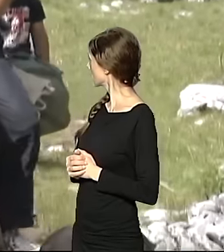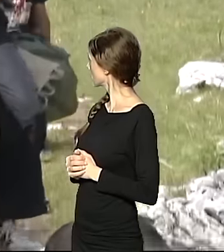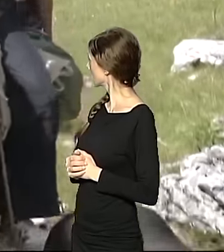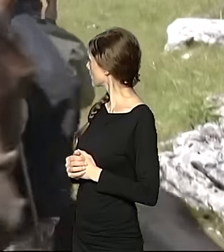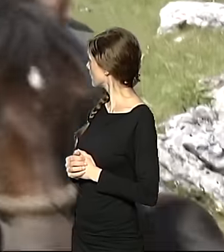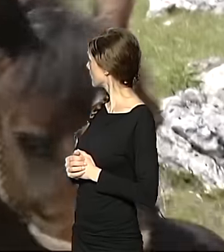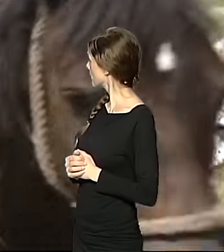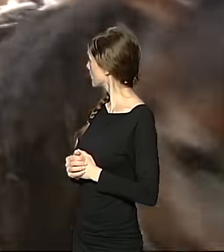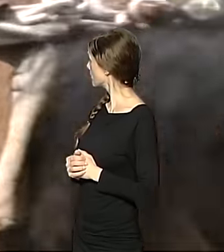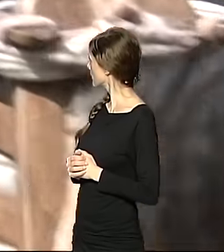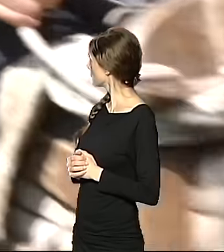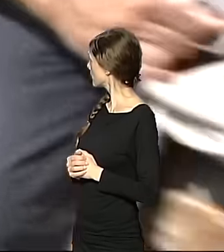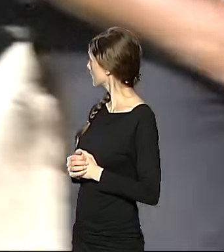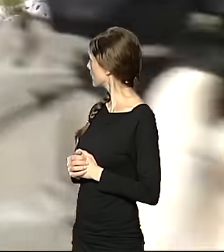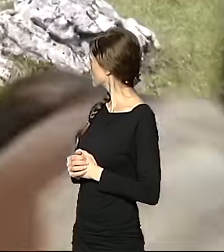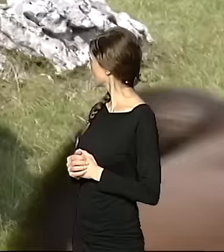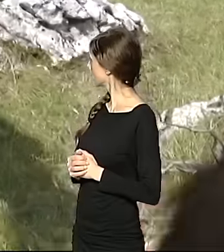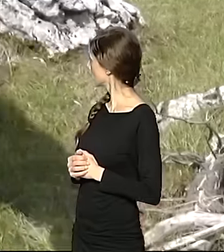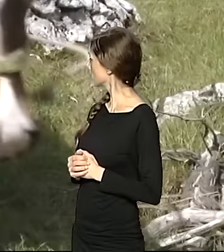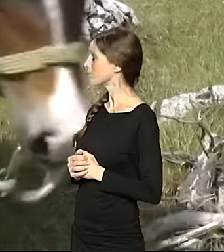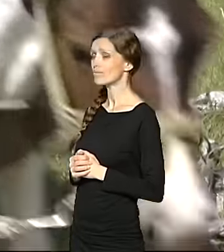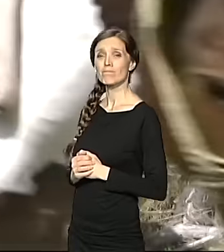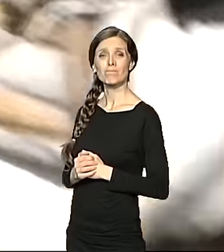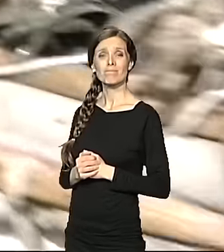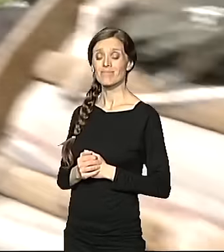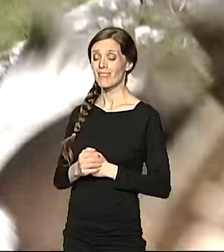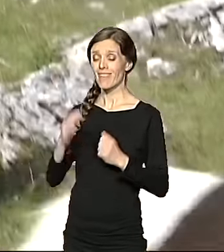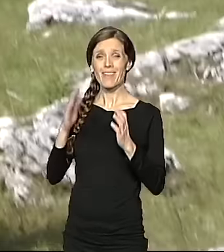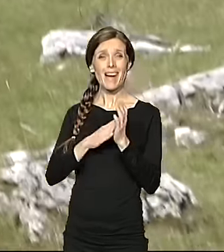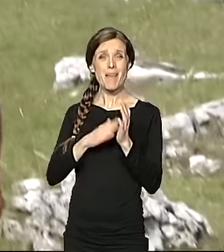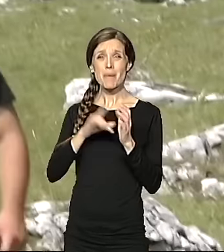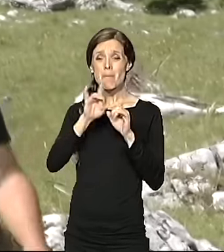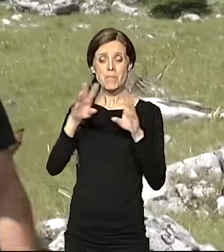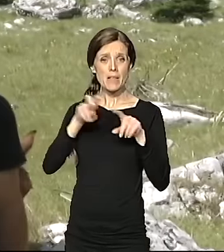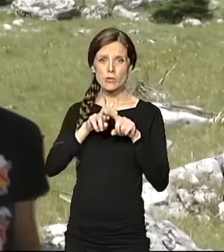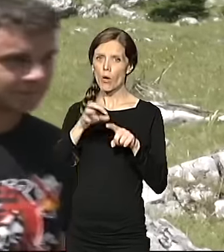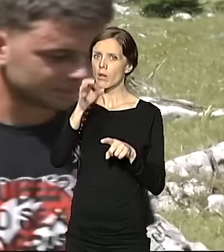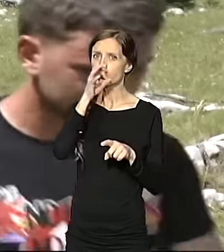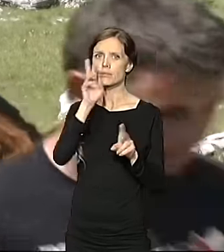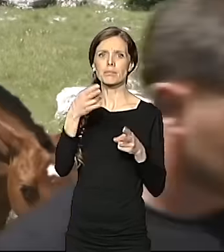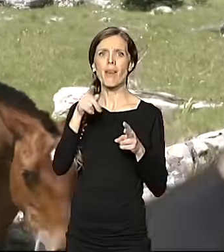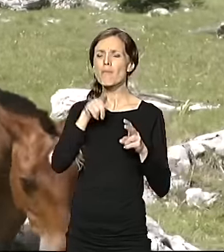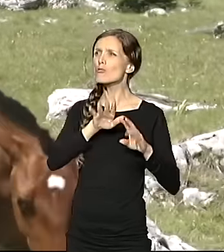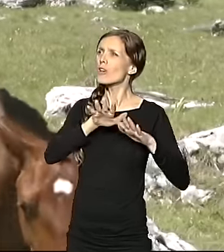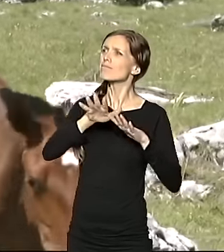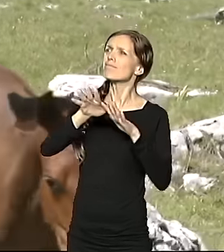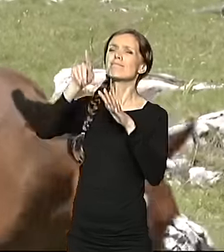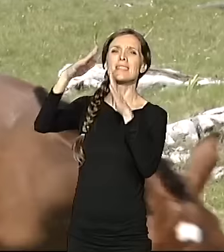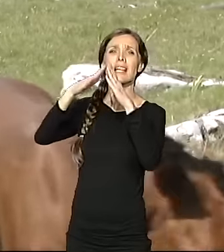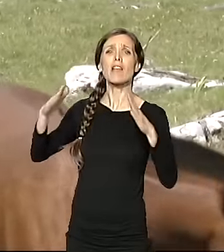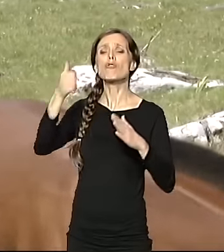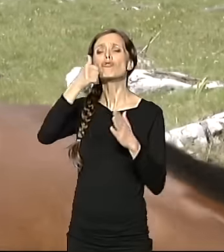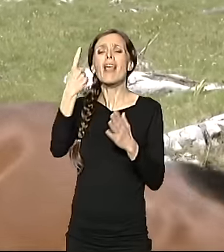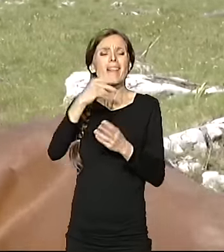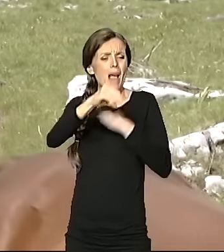Hajde. Hajde, mala. Bez konja nema uzdizanja na Katune. Sve što treba jednoj porodici tokom tromesečnog boravka na